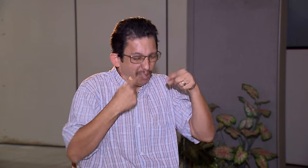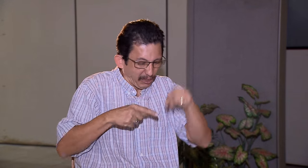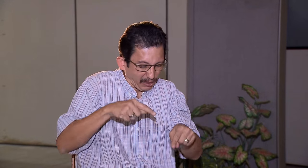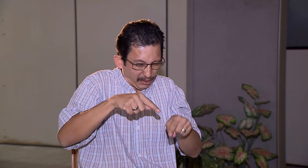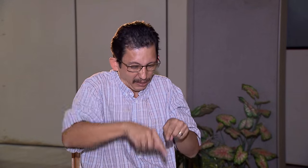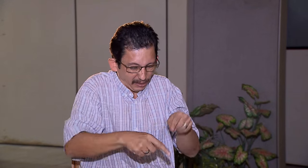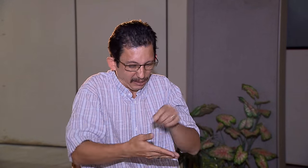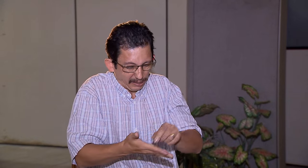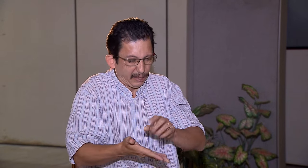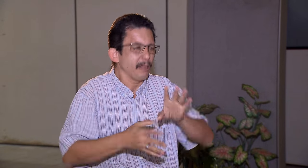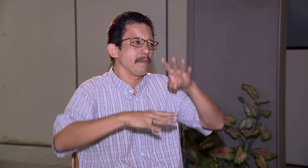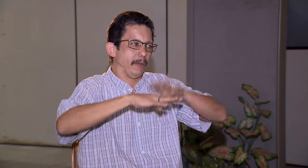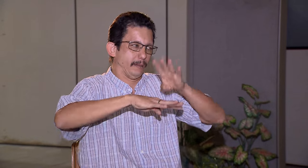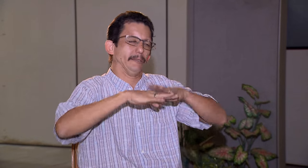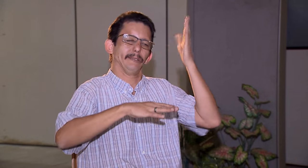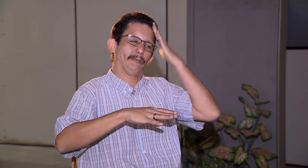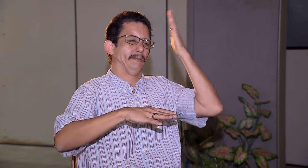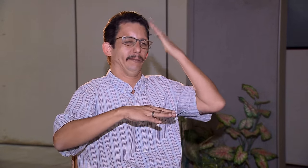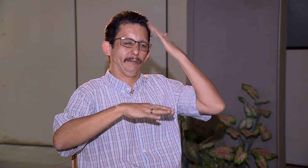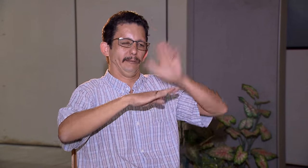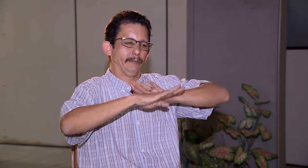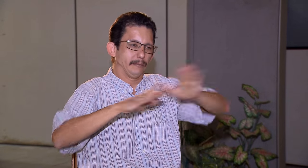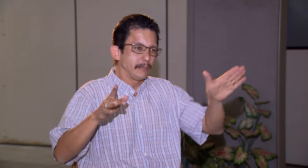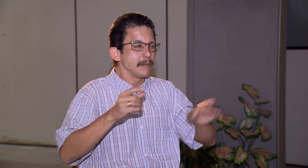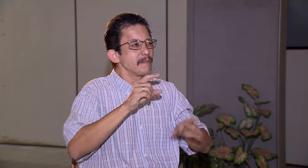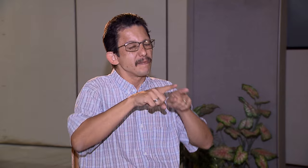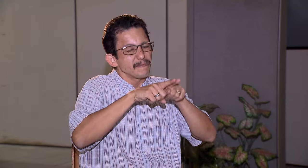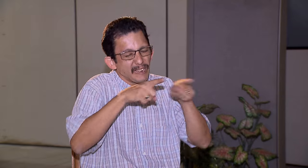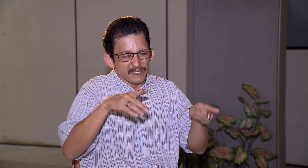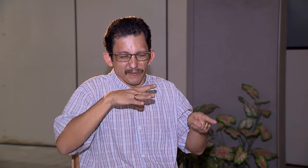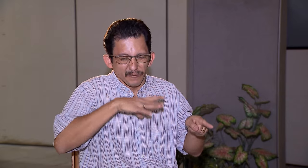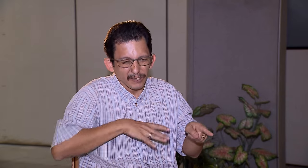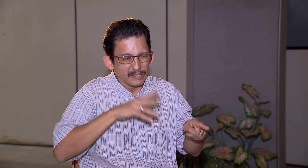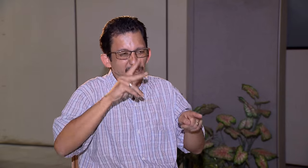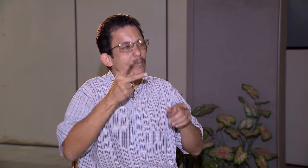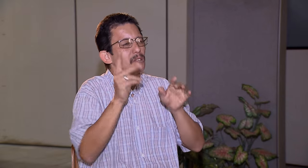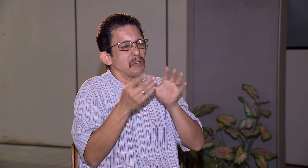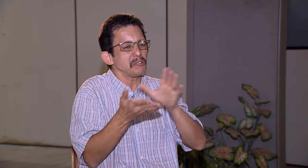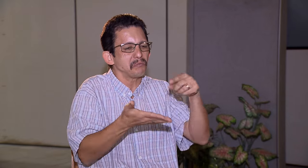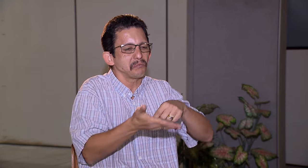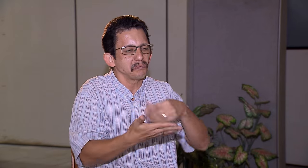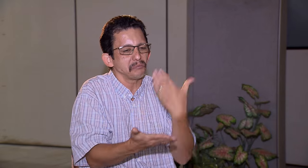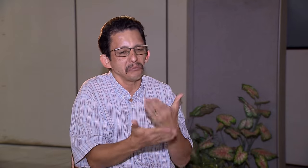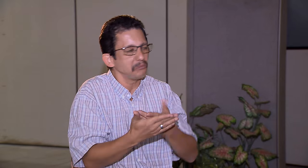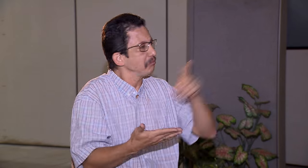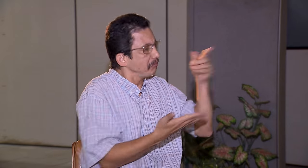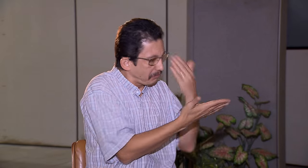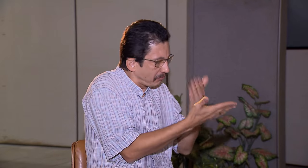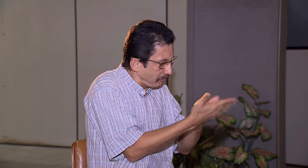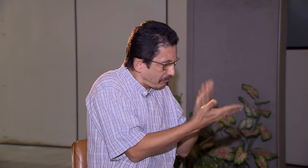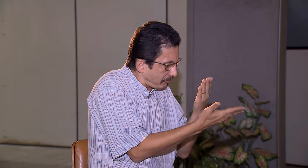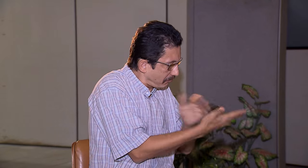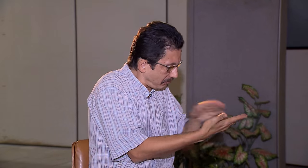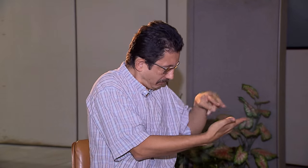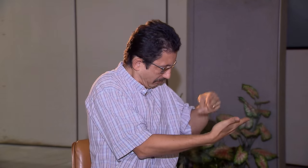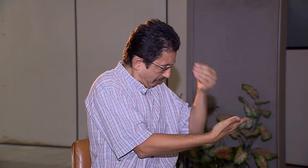era uma linguagem diferenciada, eu tinha maior facilidade. Mas nas demais disciplinas, quando chegava na época da